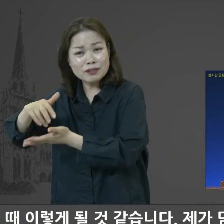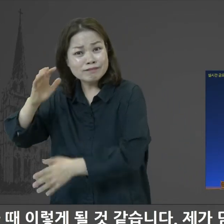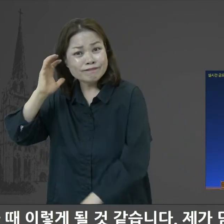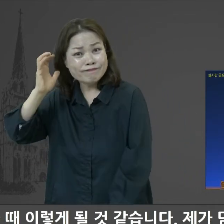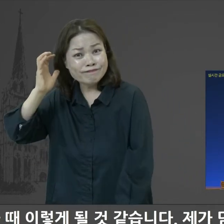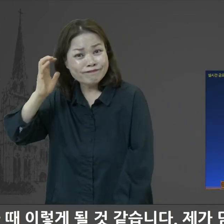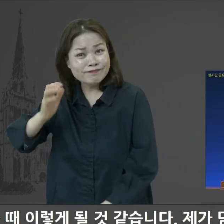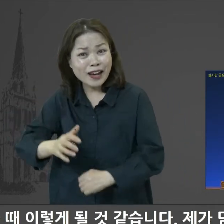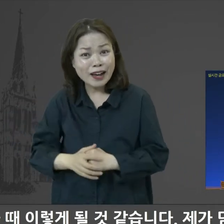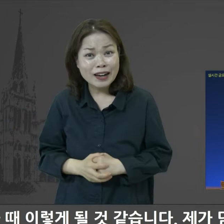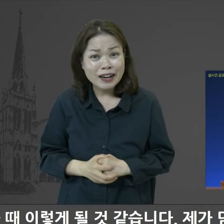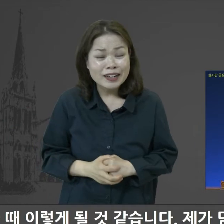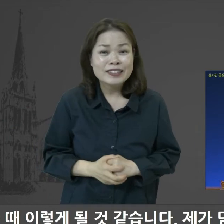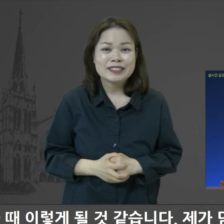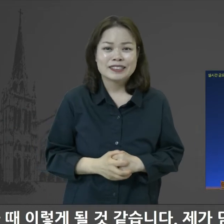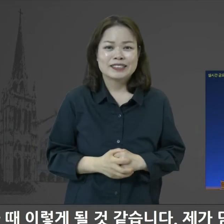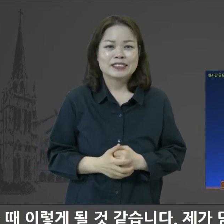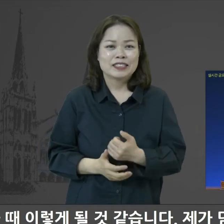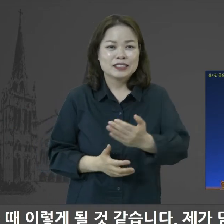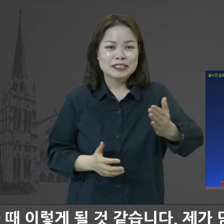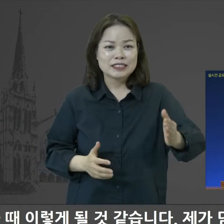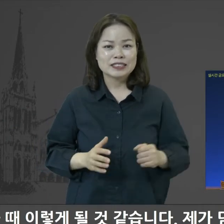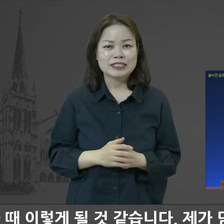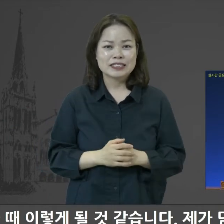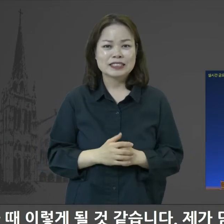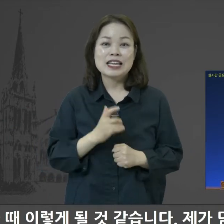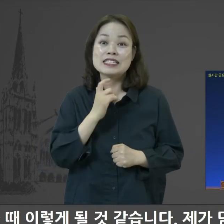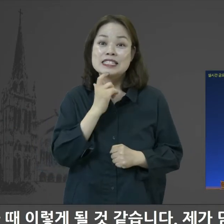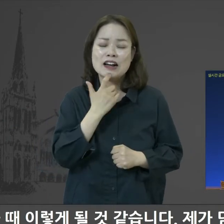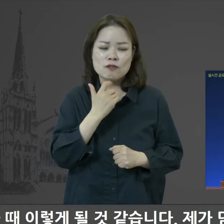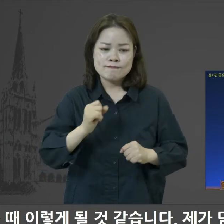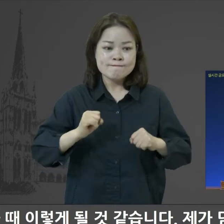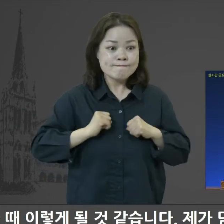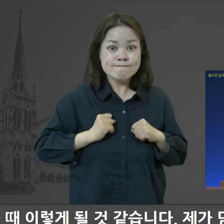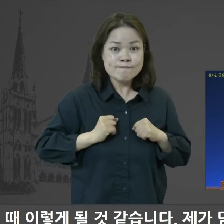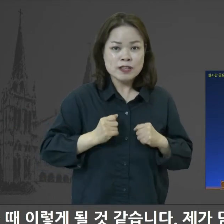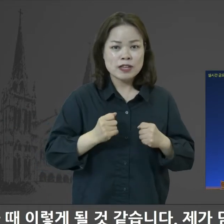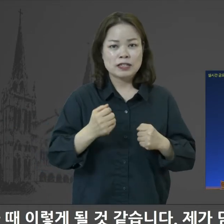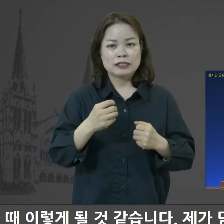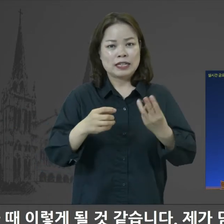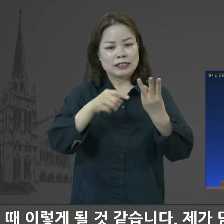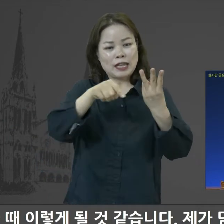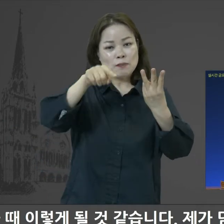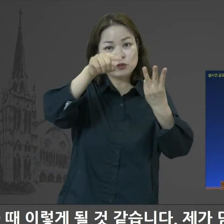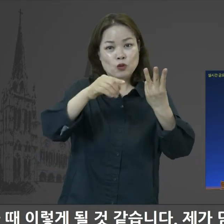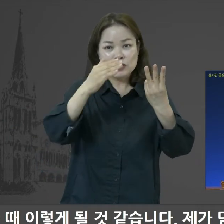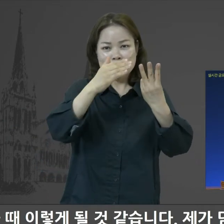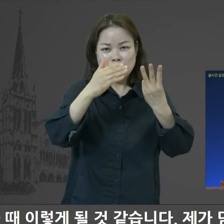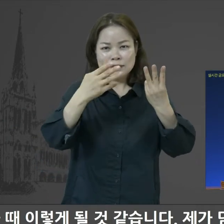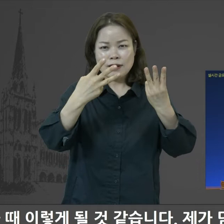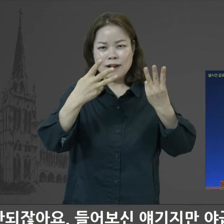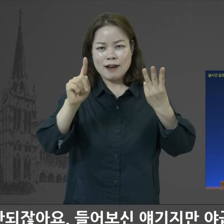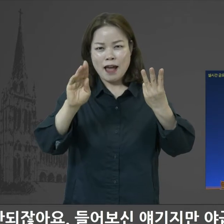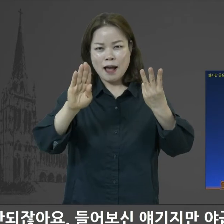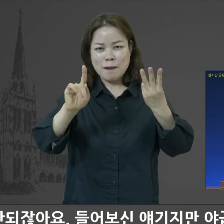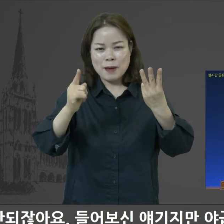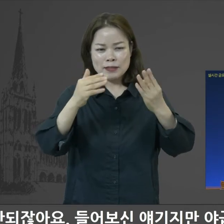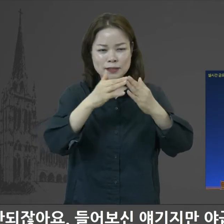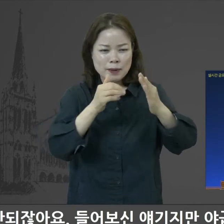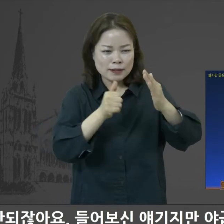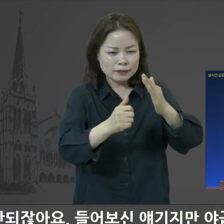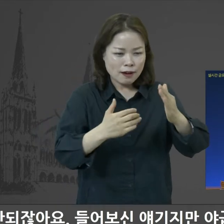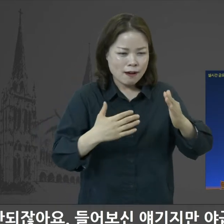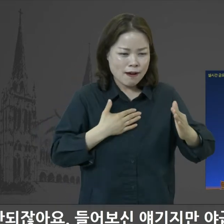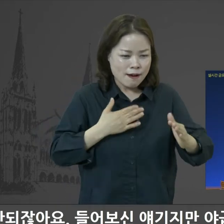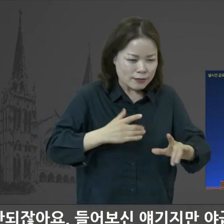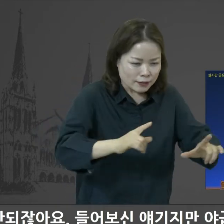여러분 들어보신 얘기지만 이 야곱이 얼마나 열심히 일했습니까? 라반의 집에 가서 자기 생존도 해야 되고 결혼도 해야 되니까